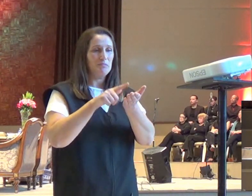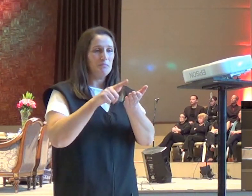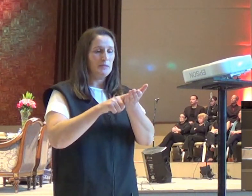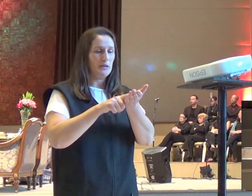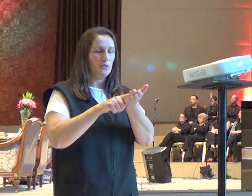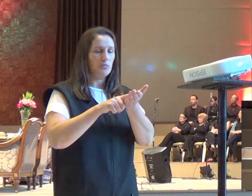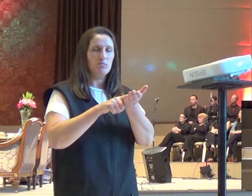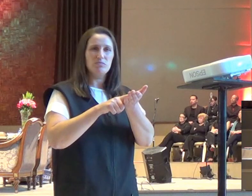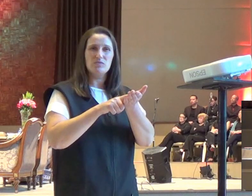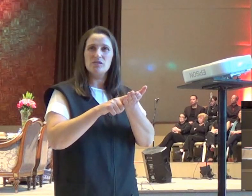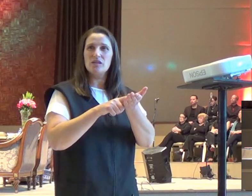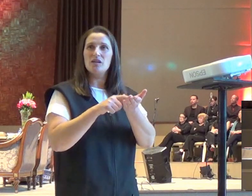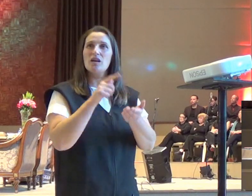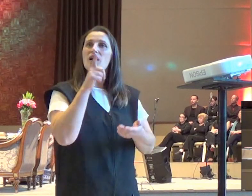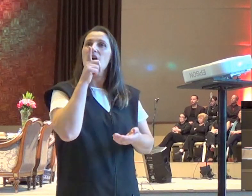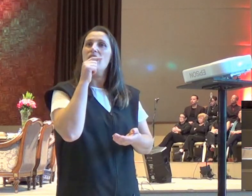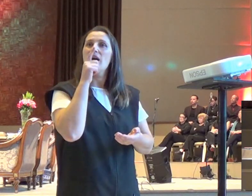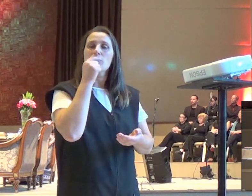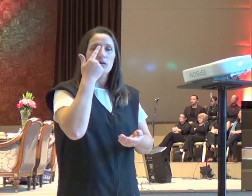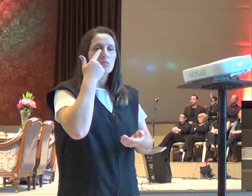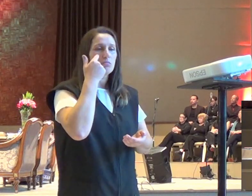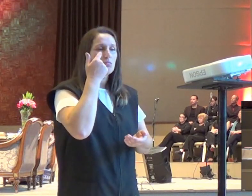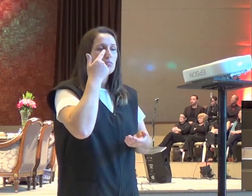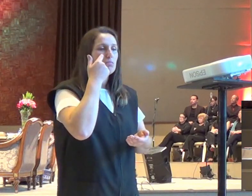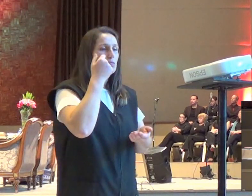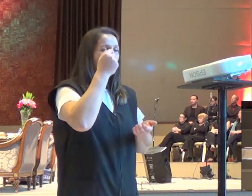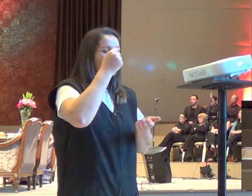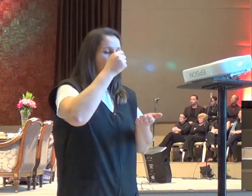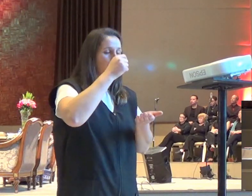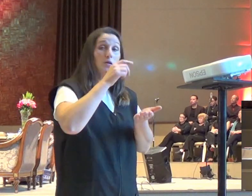marcadinha, pelas lágrimas dele,